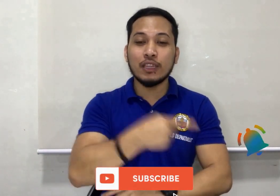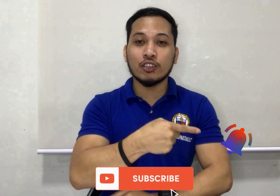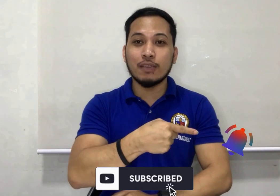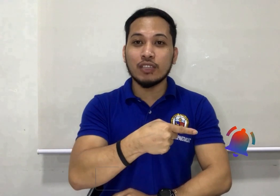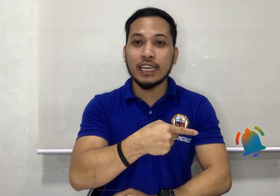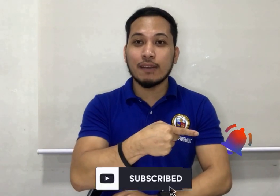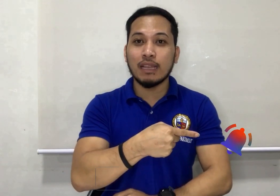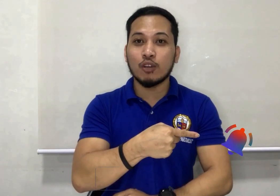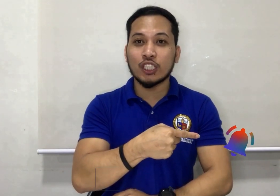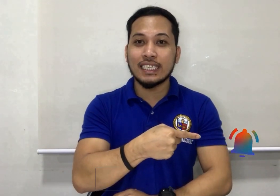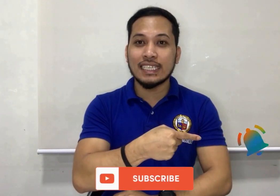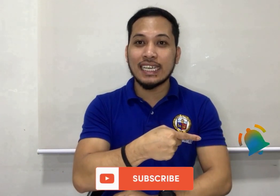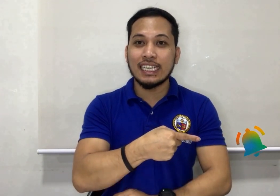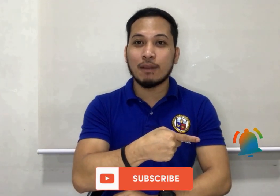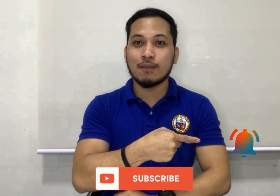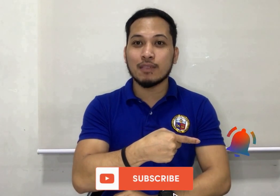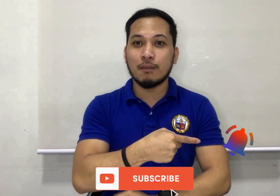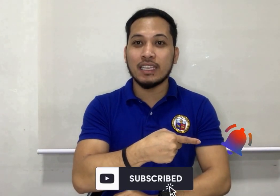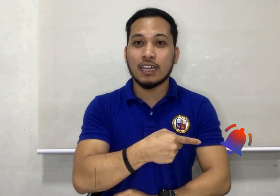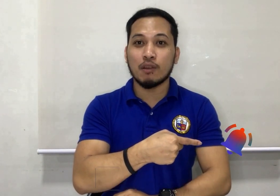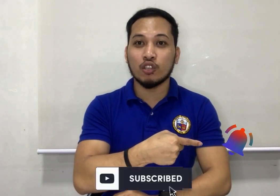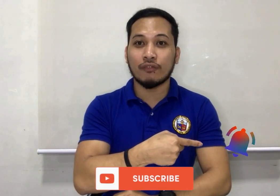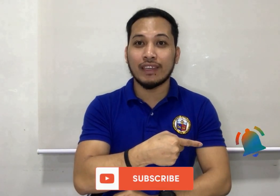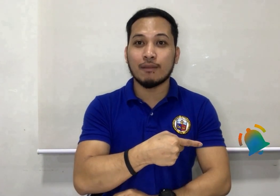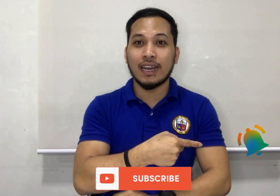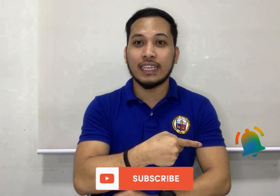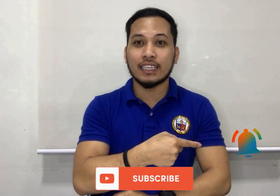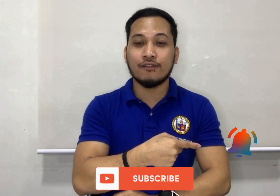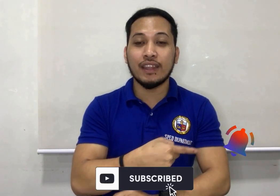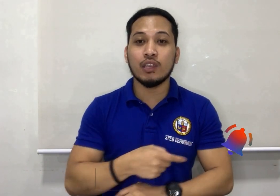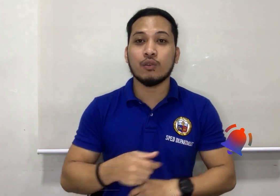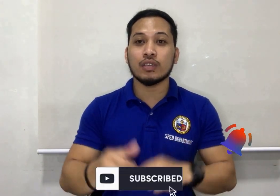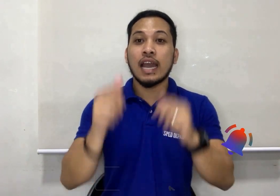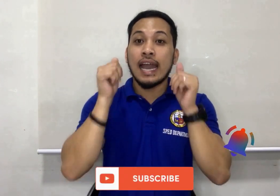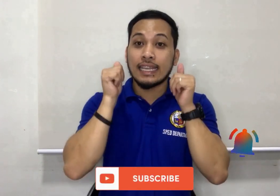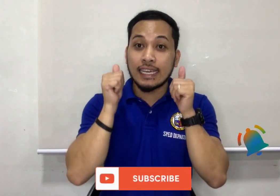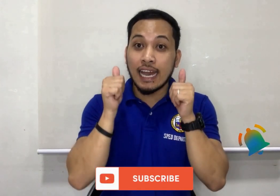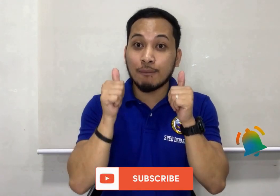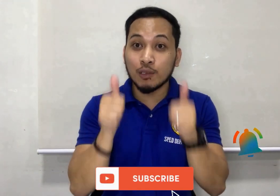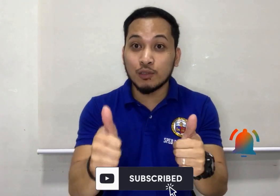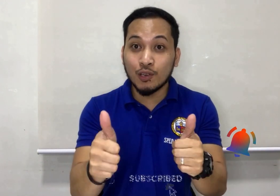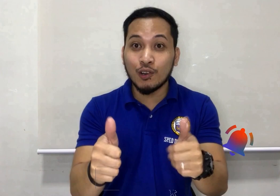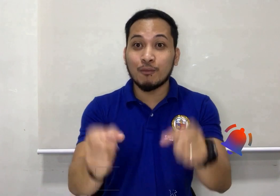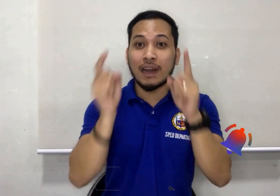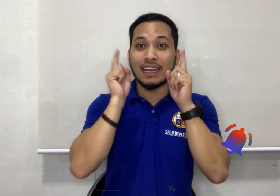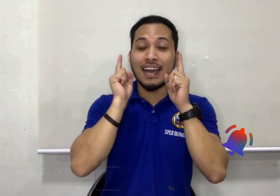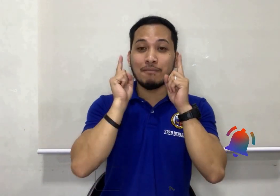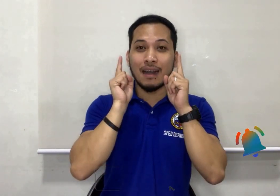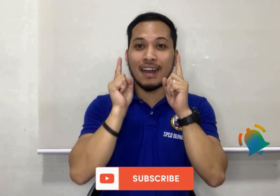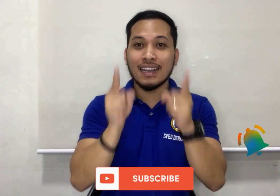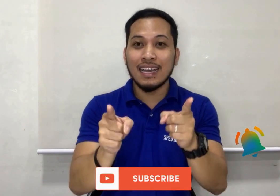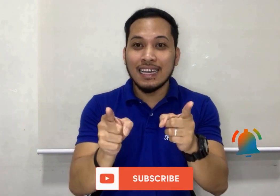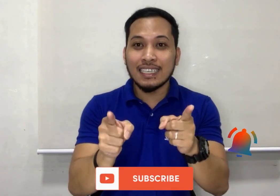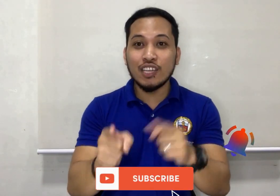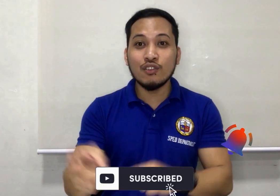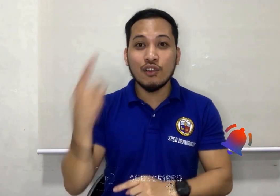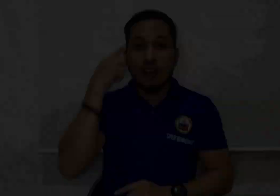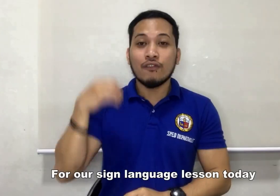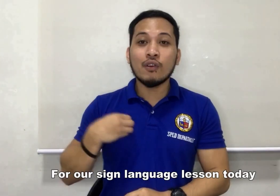Tapos pindutin mo na rin yung bell button dyan sa gilid para mas mabilis kang ma-notify sa mga latest videos na i-upload ko para lamang sa inyo.